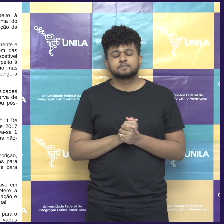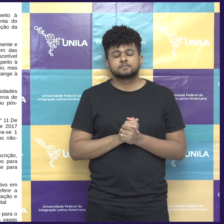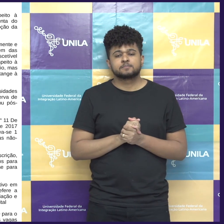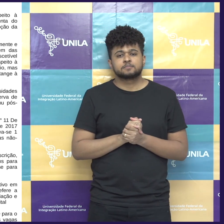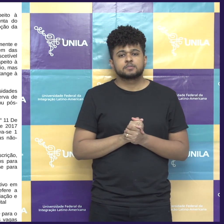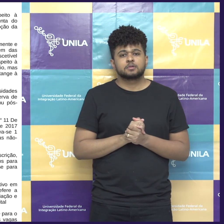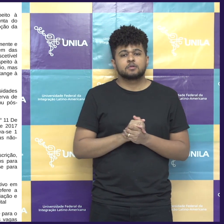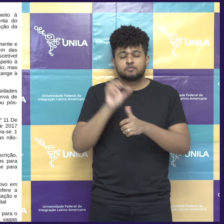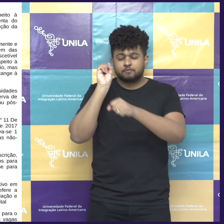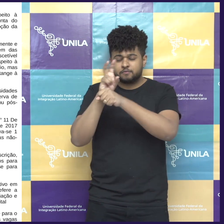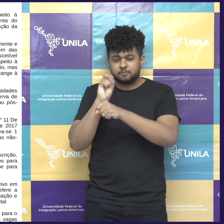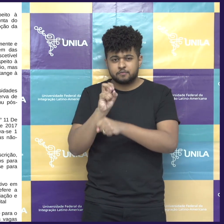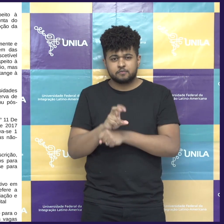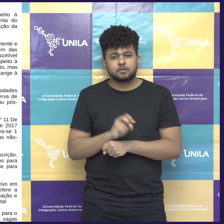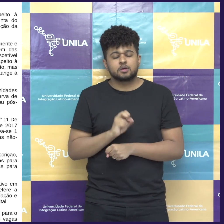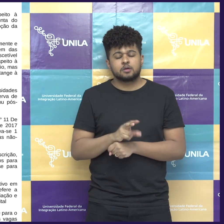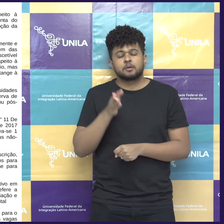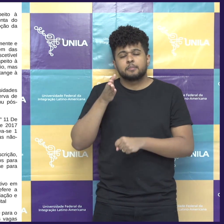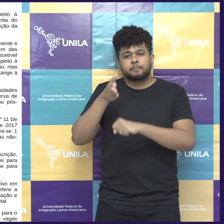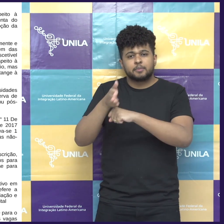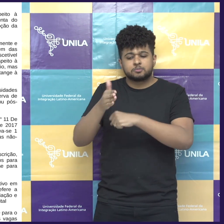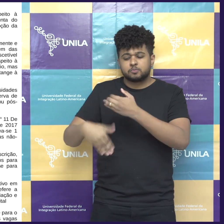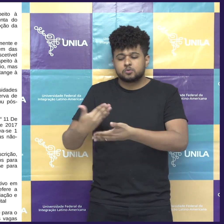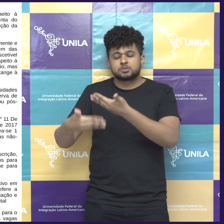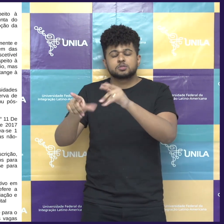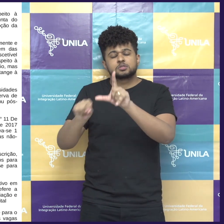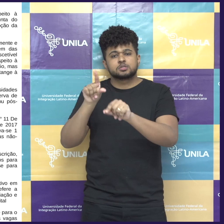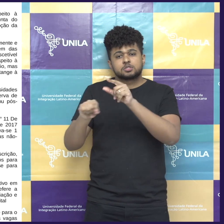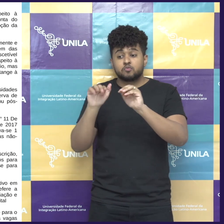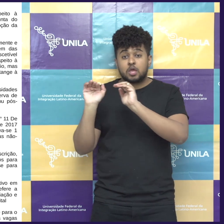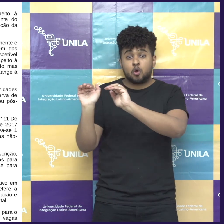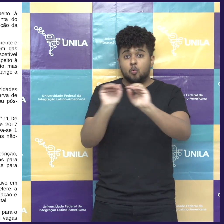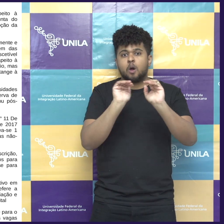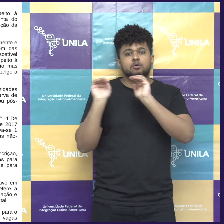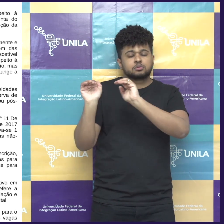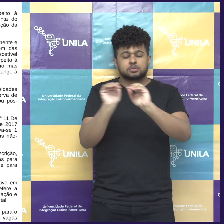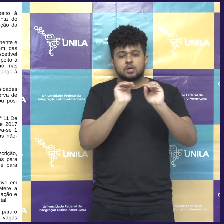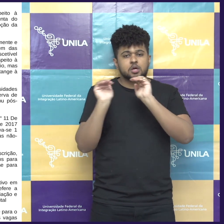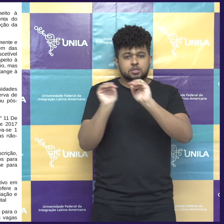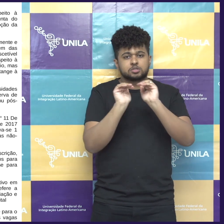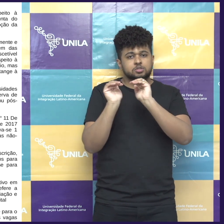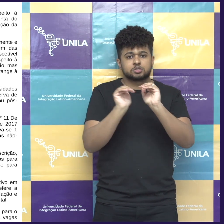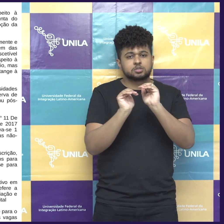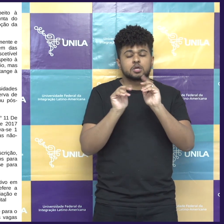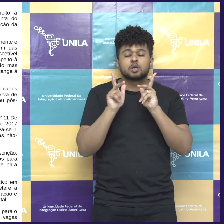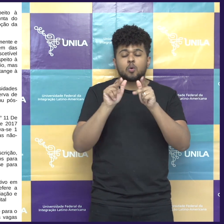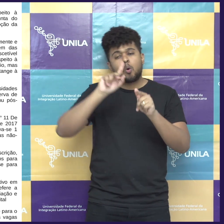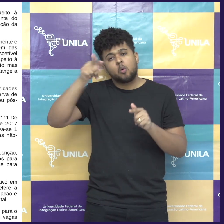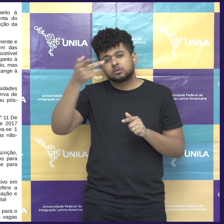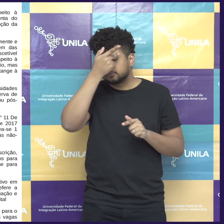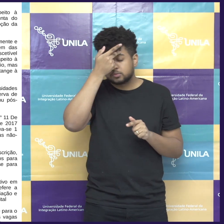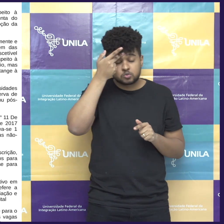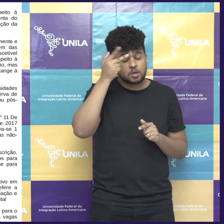candidatas às vagas reservadas participarão do processo seletivo em igualdade de condições com os